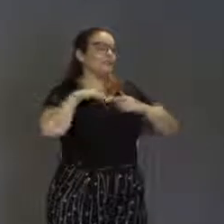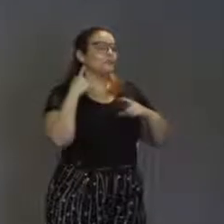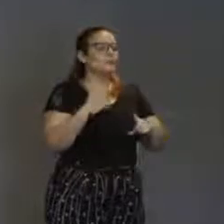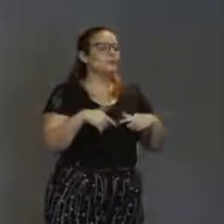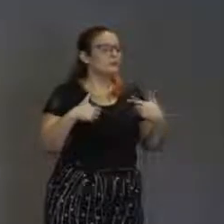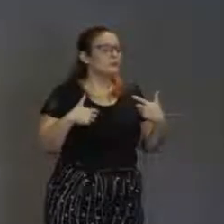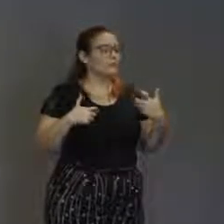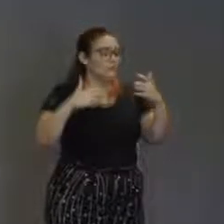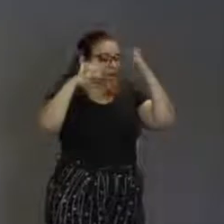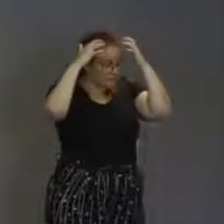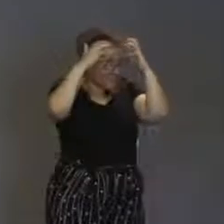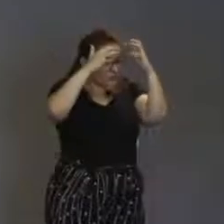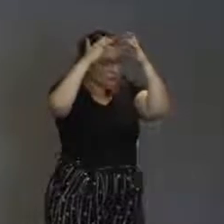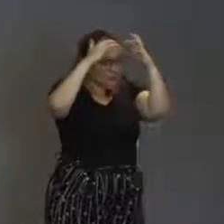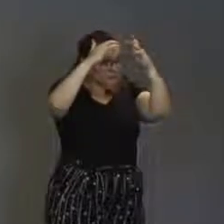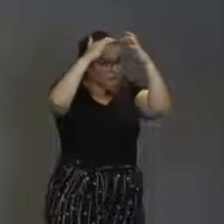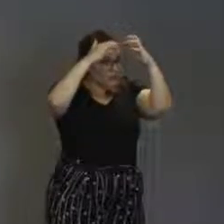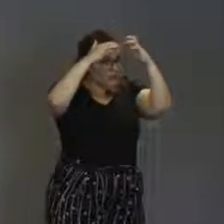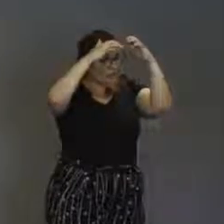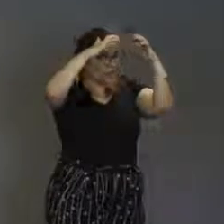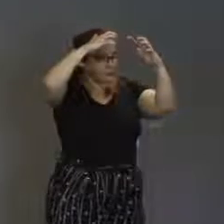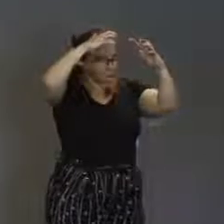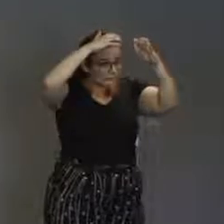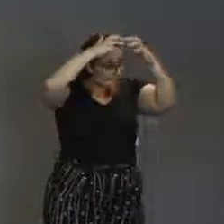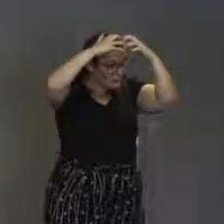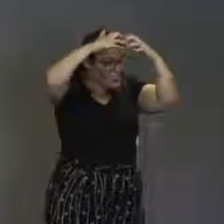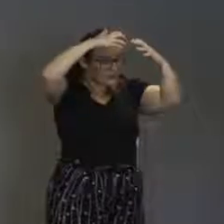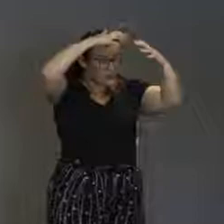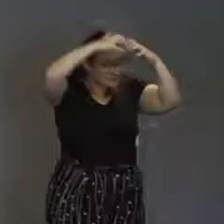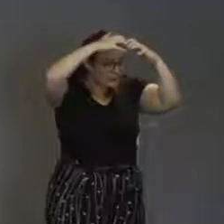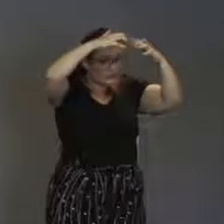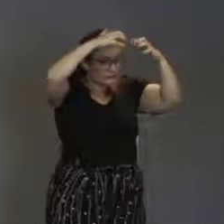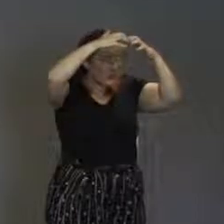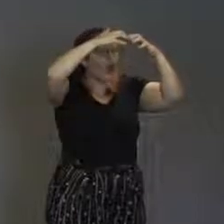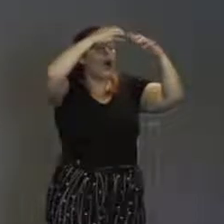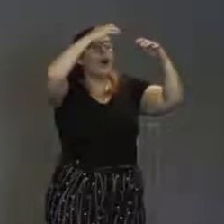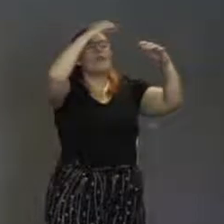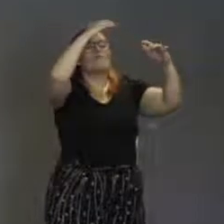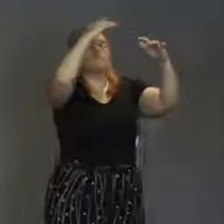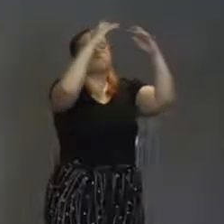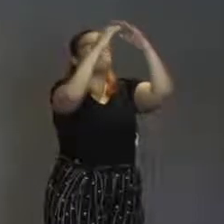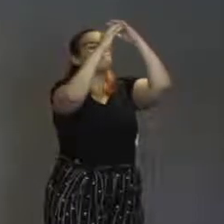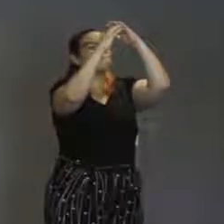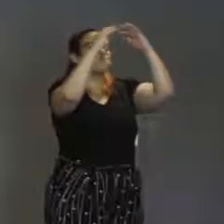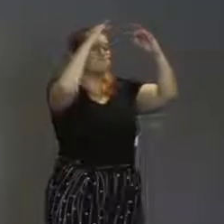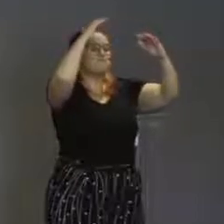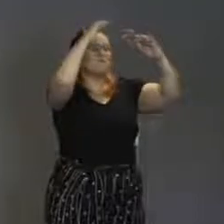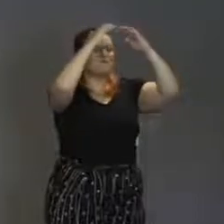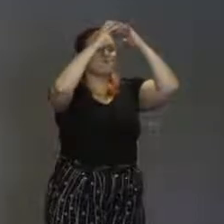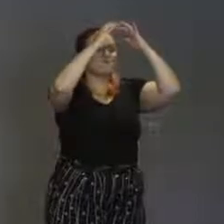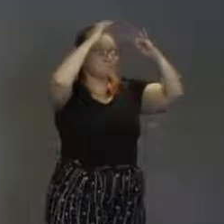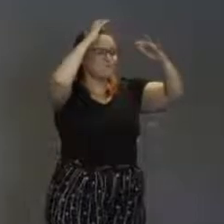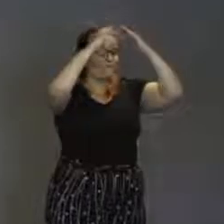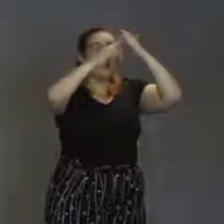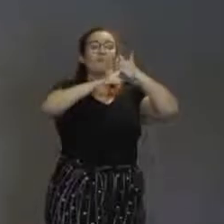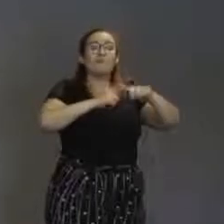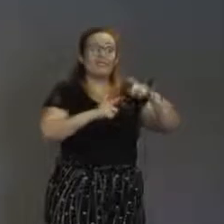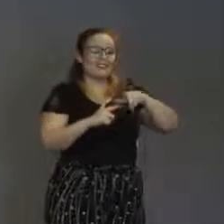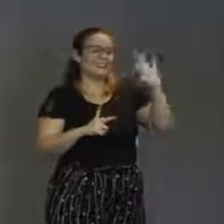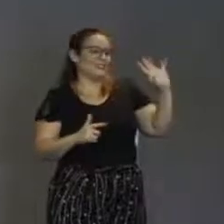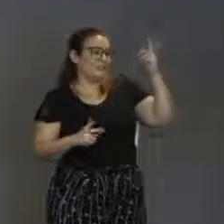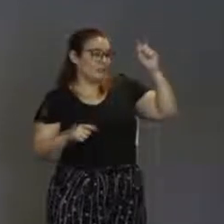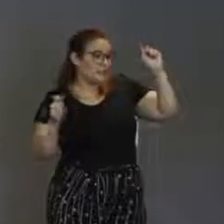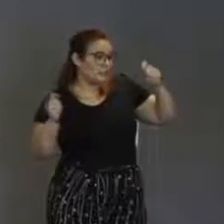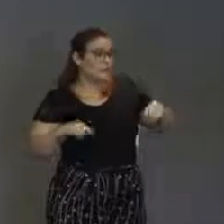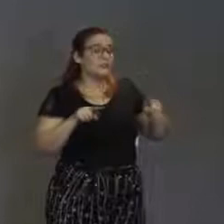de uma área cerebral e o trenzinho, ufa, aleluia, começa a circular de novo e vai pegando os ingredientes para soluções dos nossos problemas. E o lúdico é